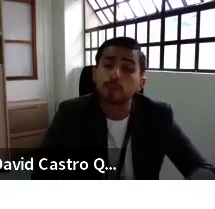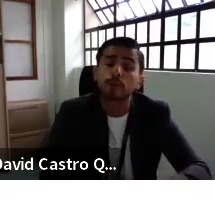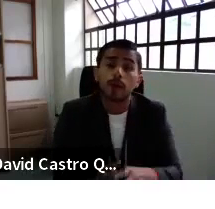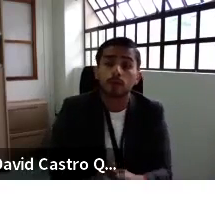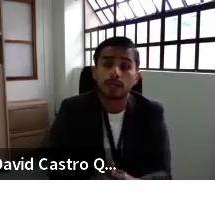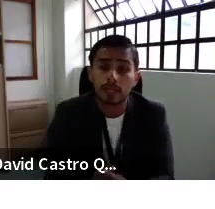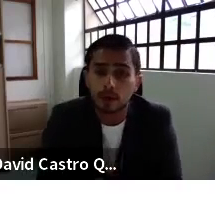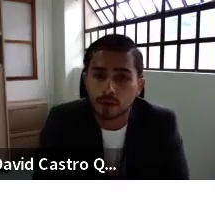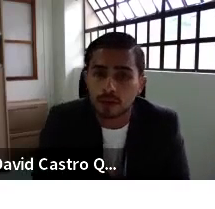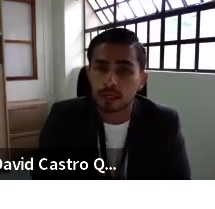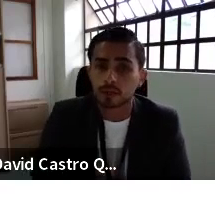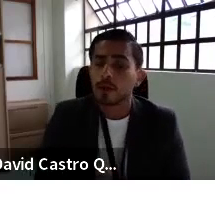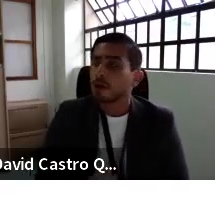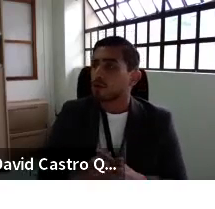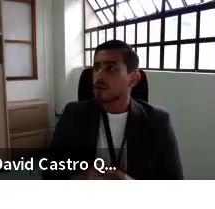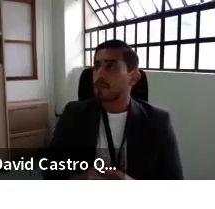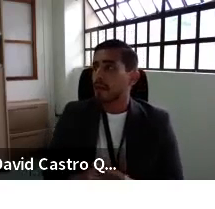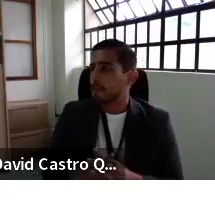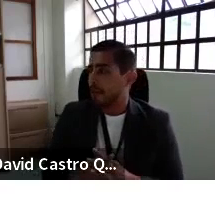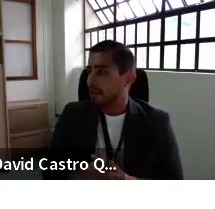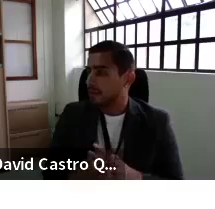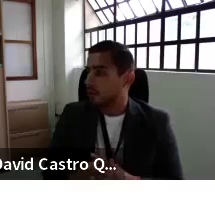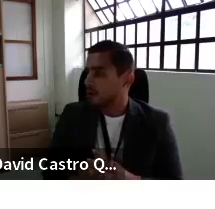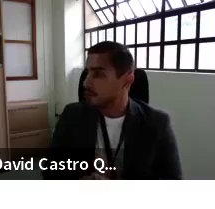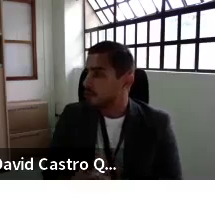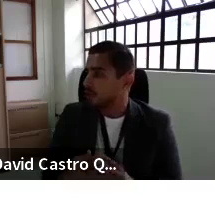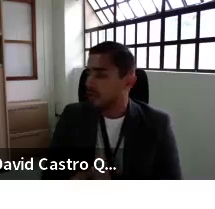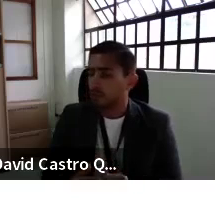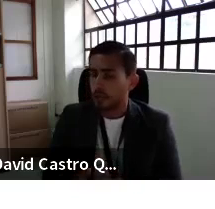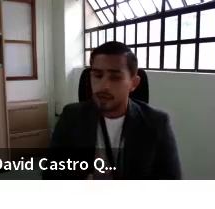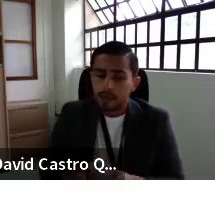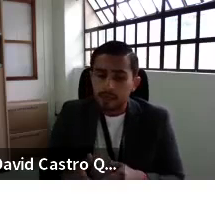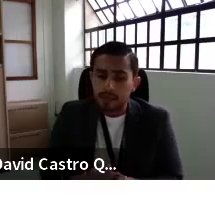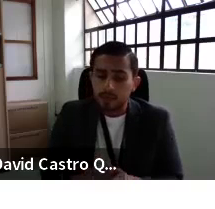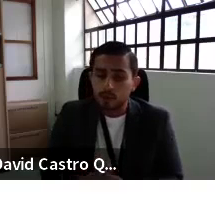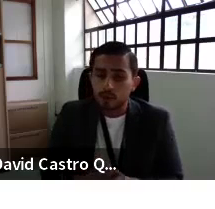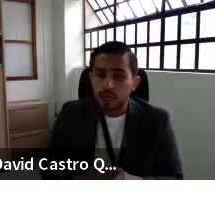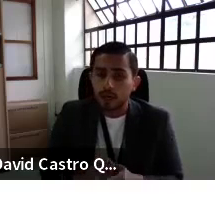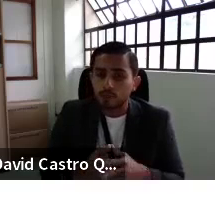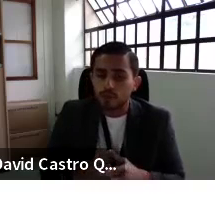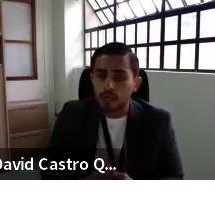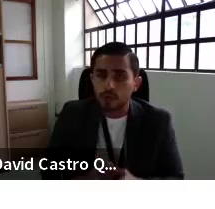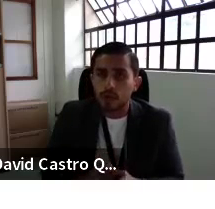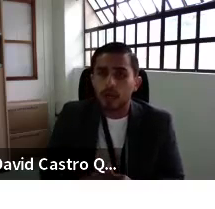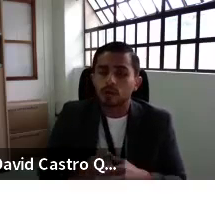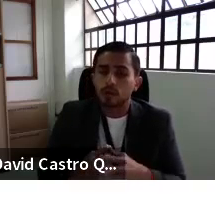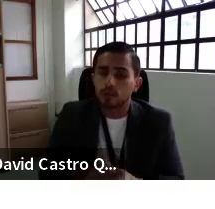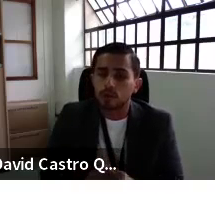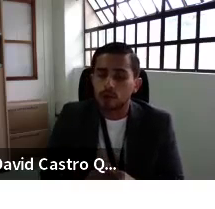¿por qué hablamos de adquirir conocimiento? yo siempre me detengo mucho o trato de insistir mucho en que los procesos en los que nosotros